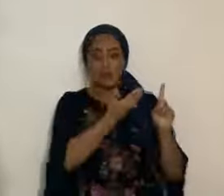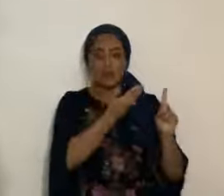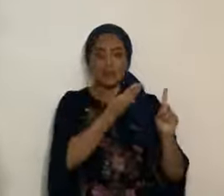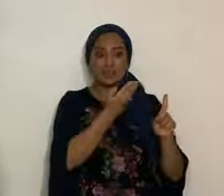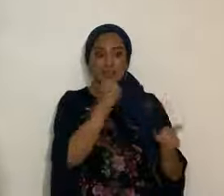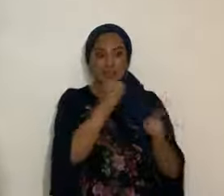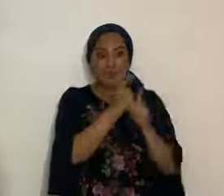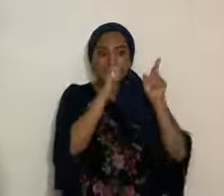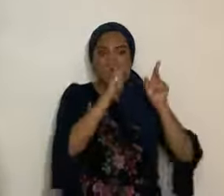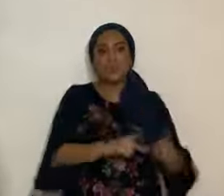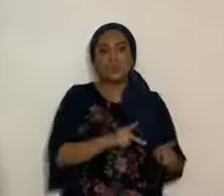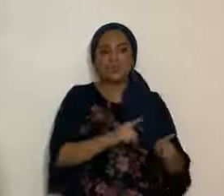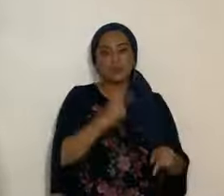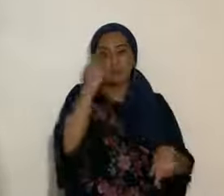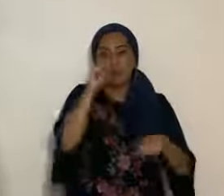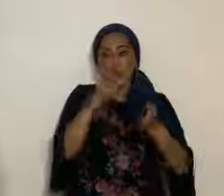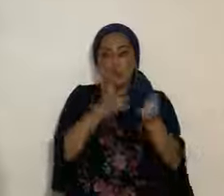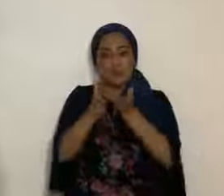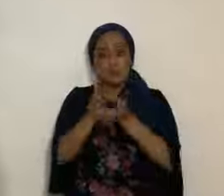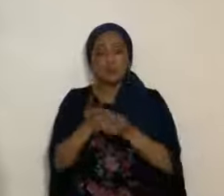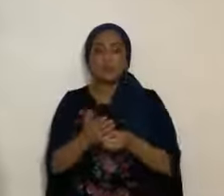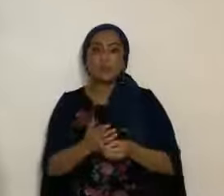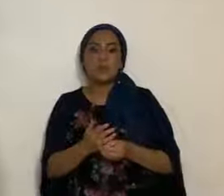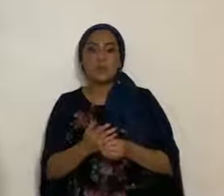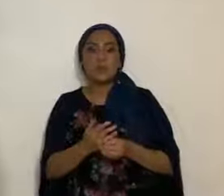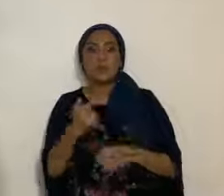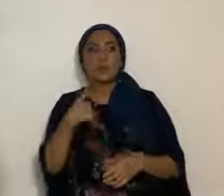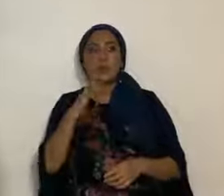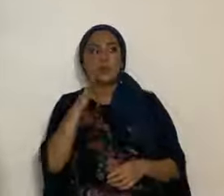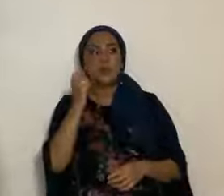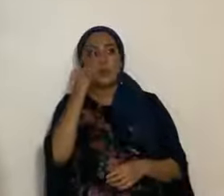indicado. Y nos vamos a dar cuenta precisamente de esto